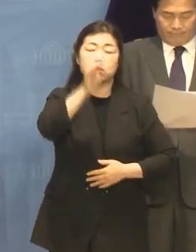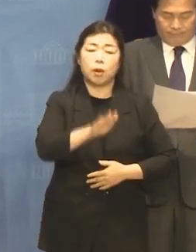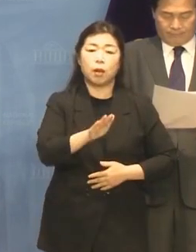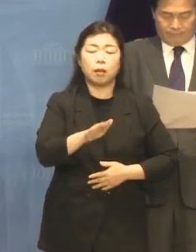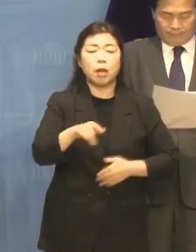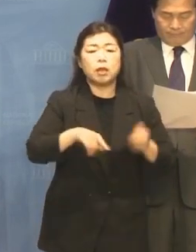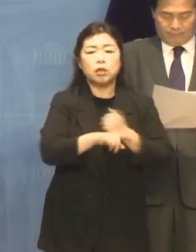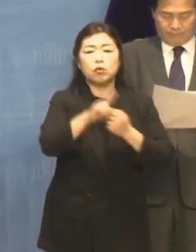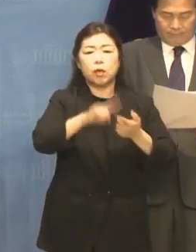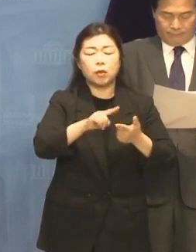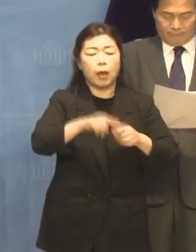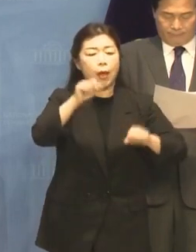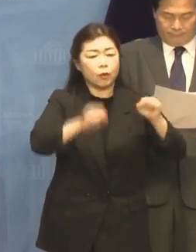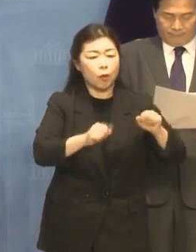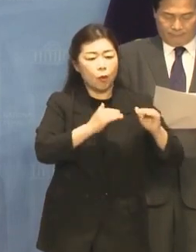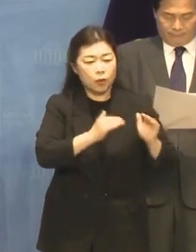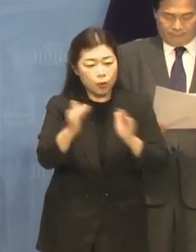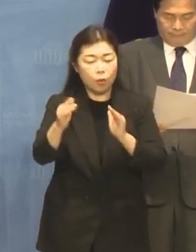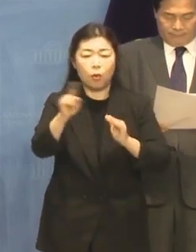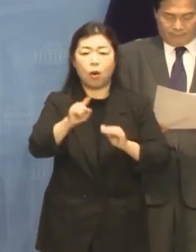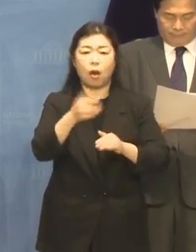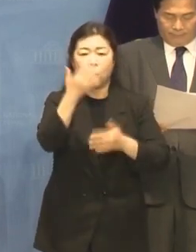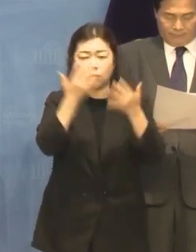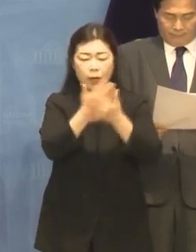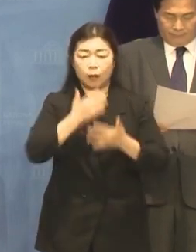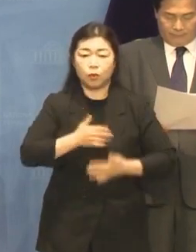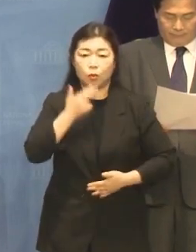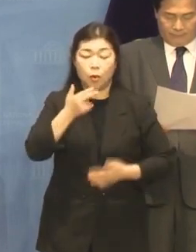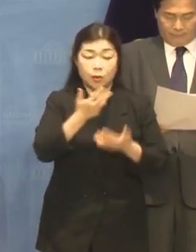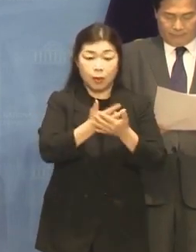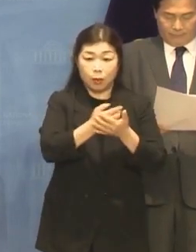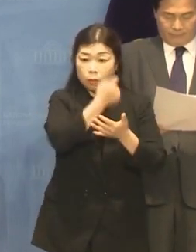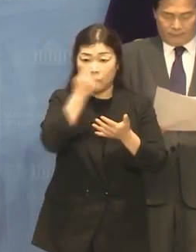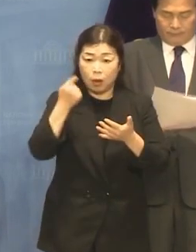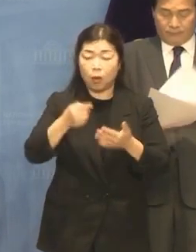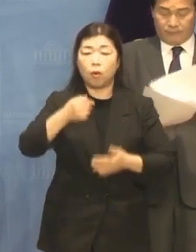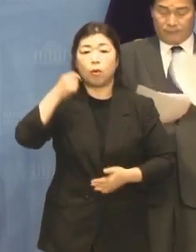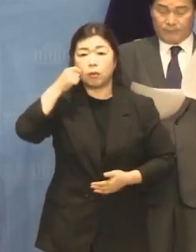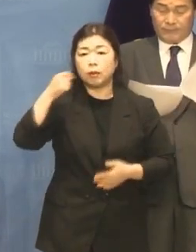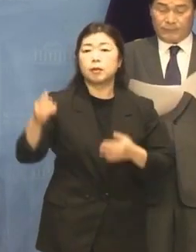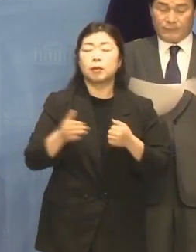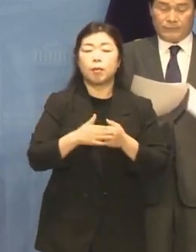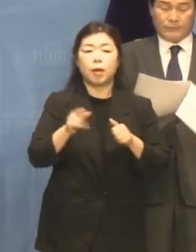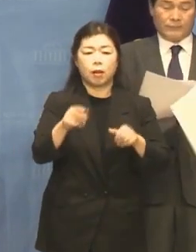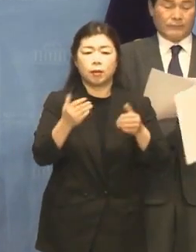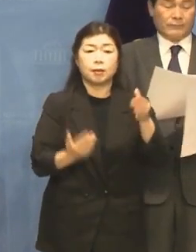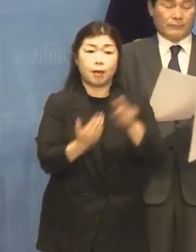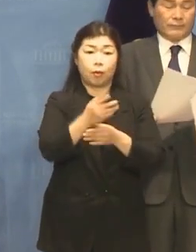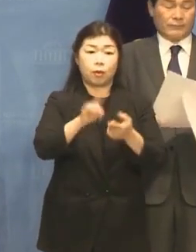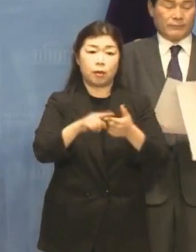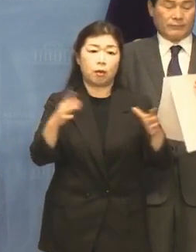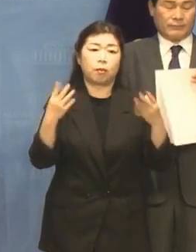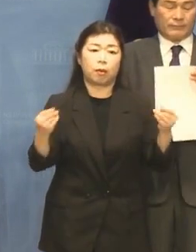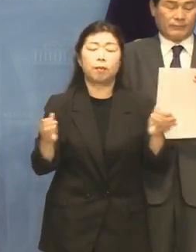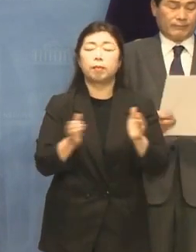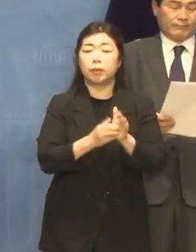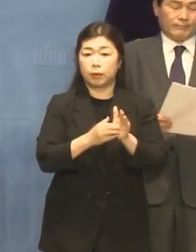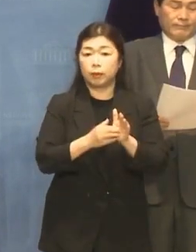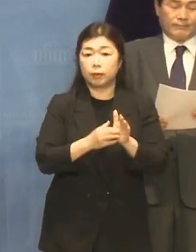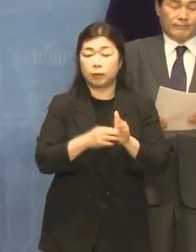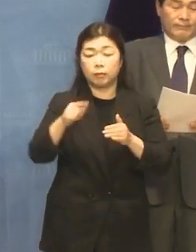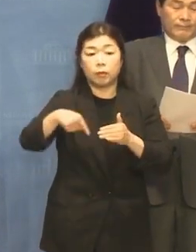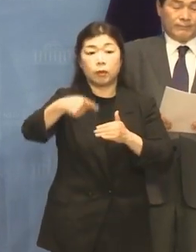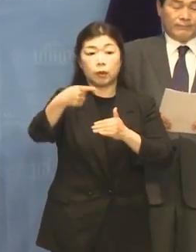불분명하고 월북 의도를 입증할 만한 자료가 발견되지 않았다고 사건을 종결했습니다.